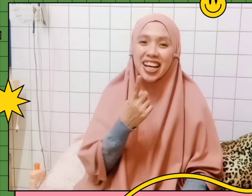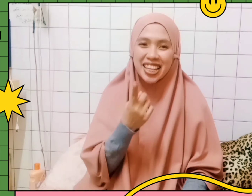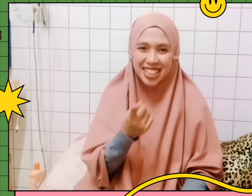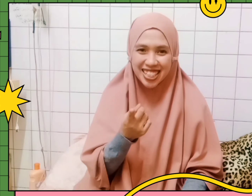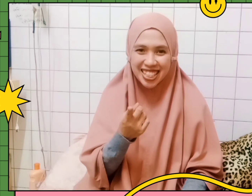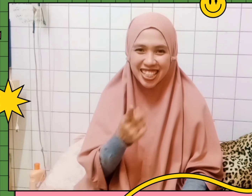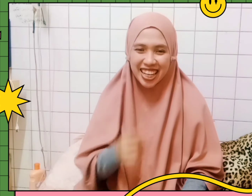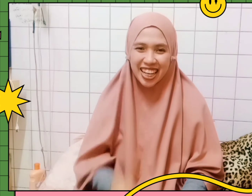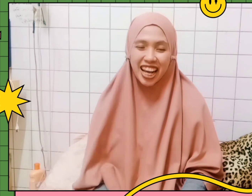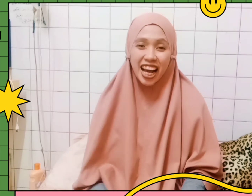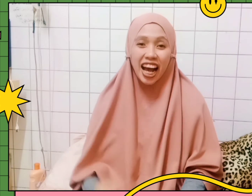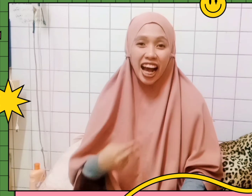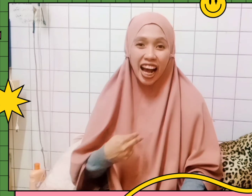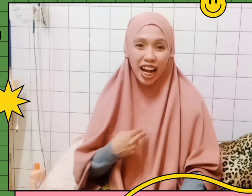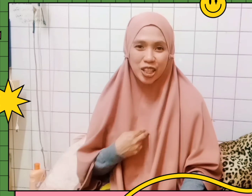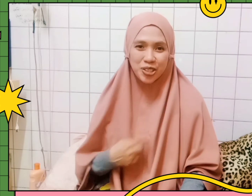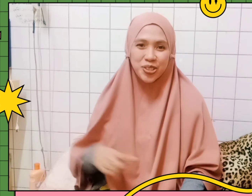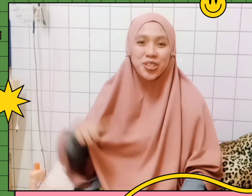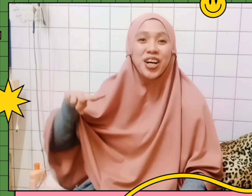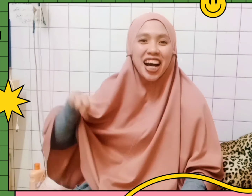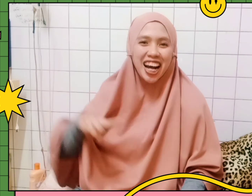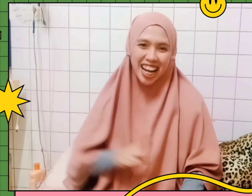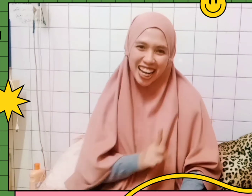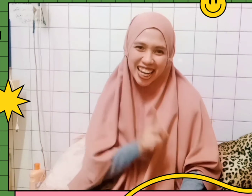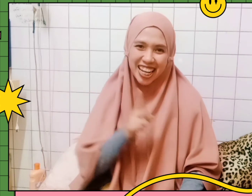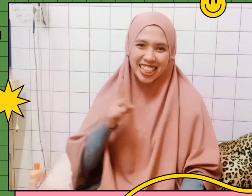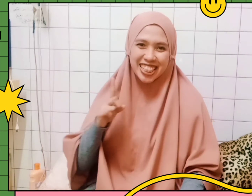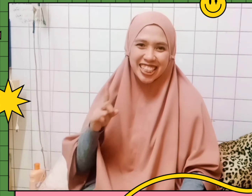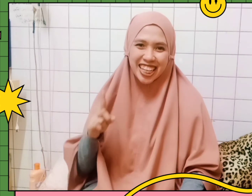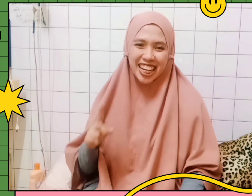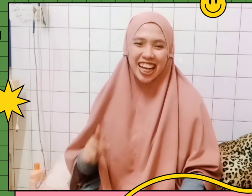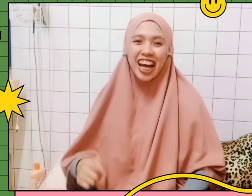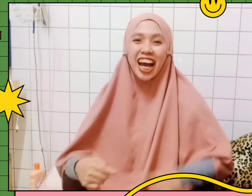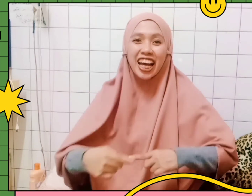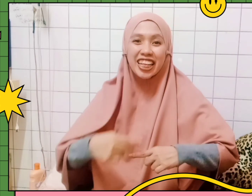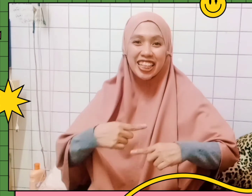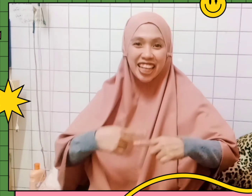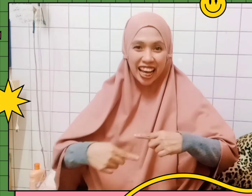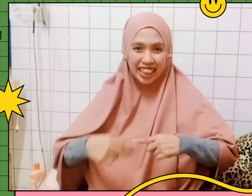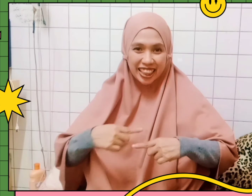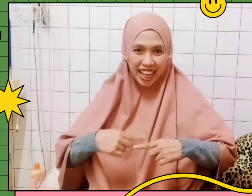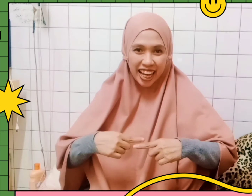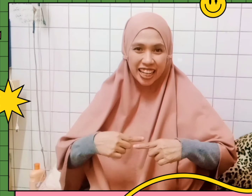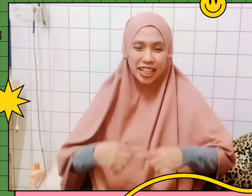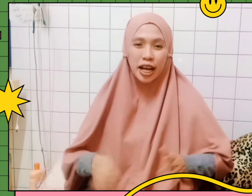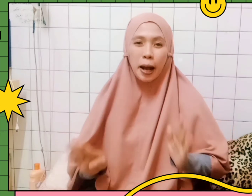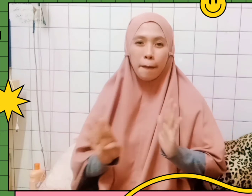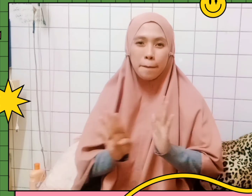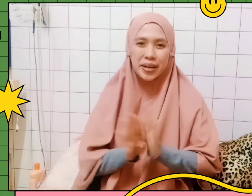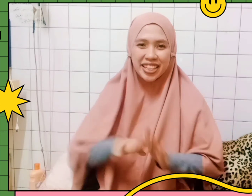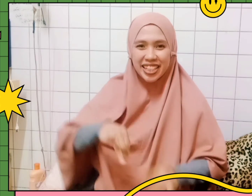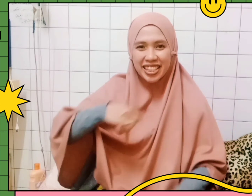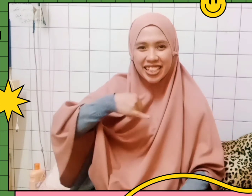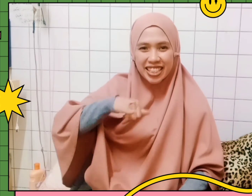bersama dia. Aku hanya datang